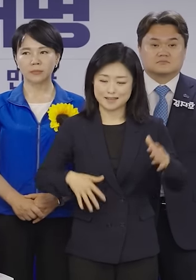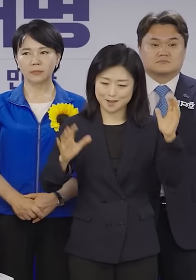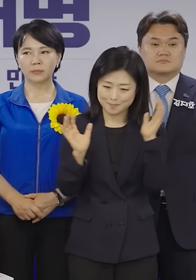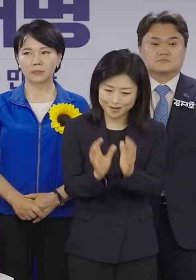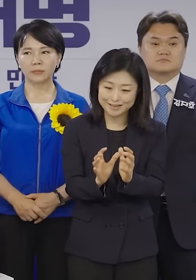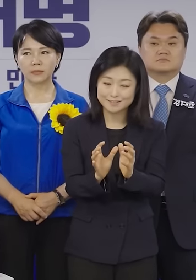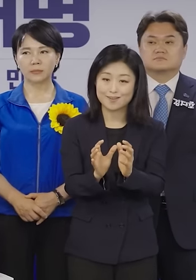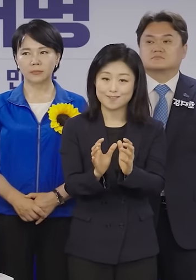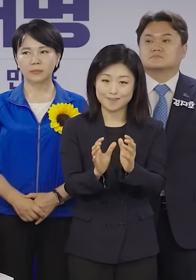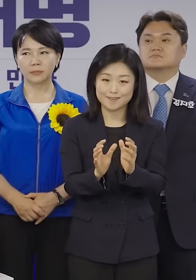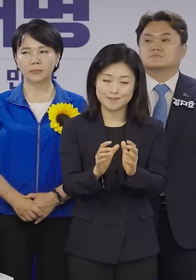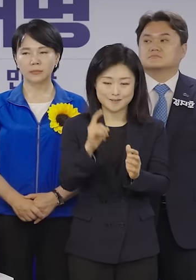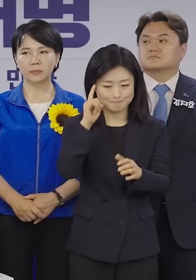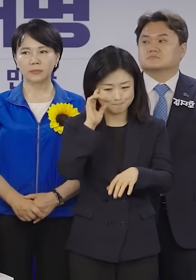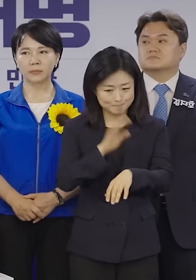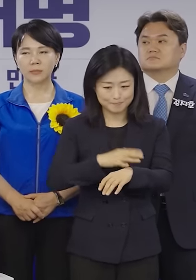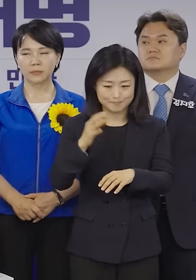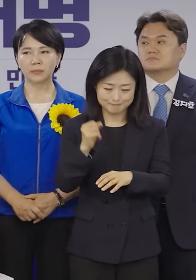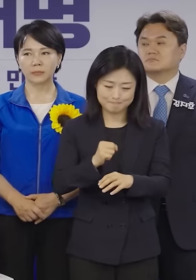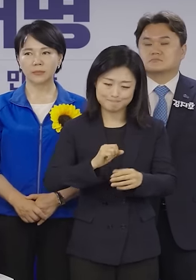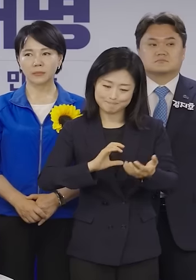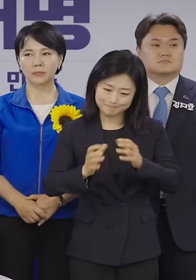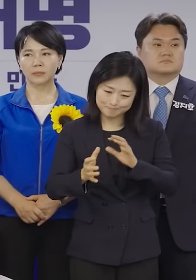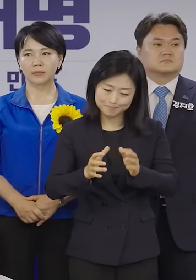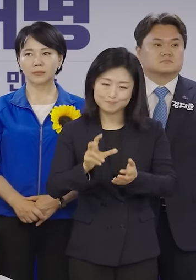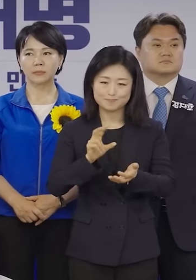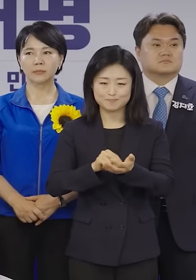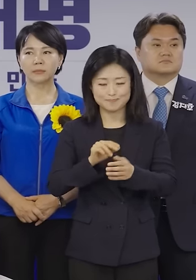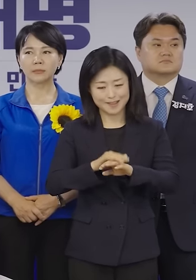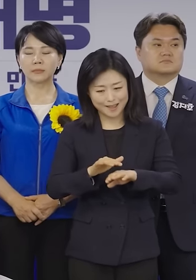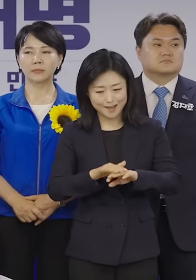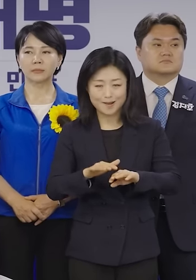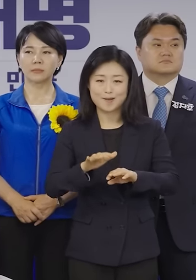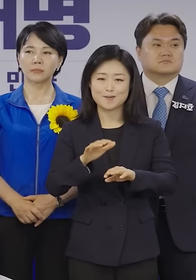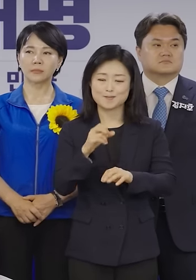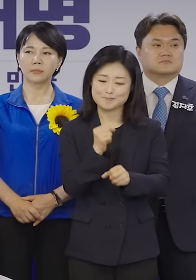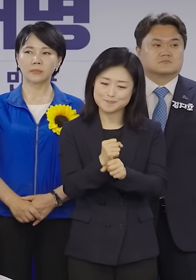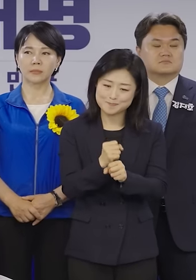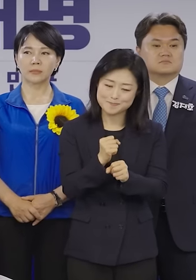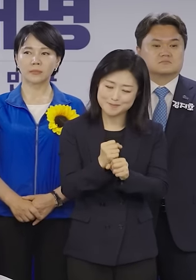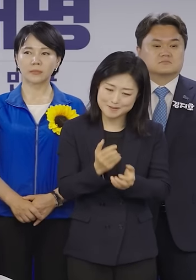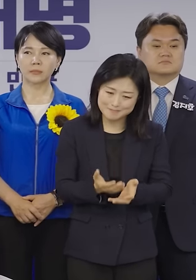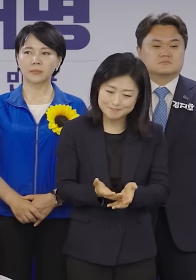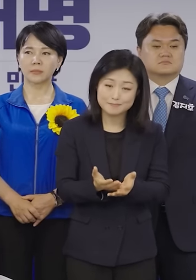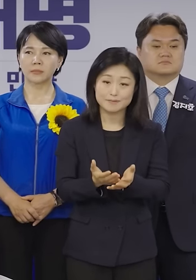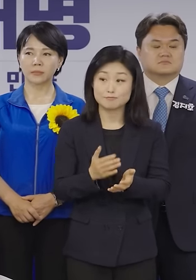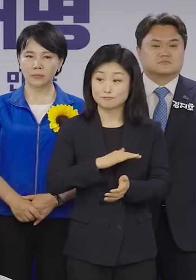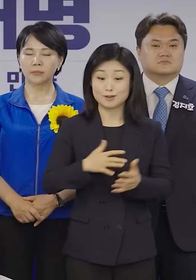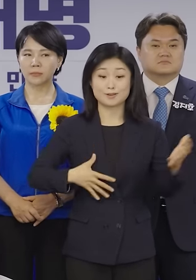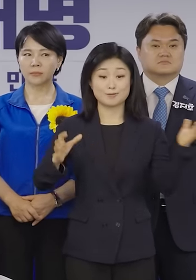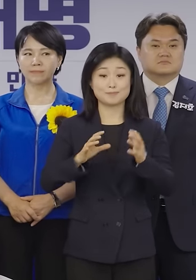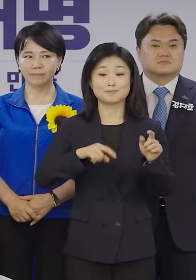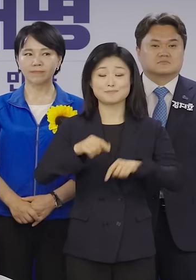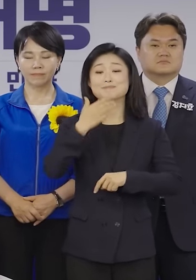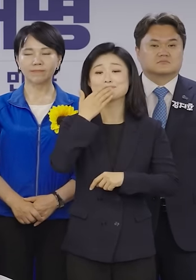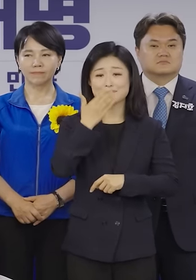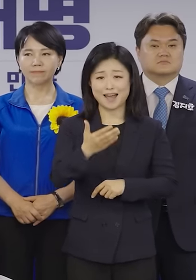협력해서 어떤 과제를 만들어서 시행하는 것이겠죠. 언제든지 협치할 준비 되어